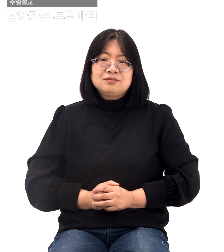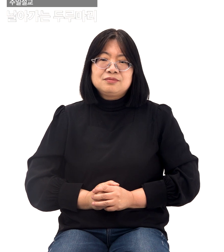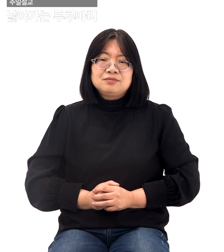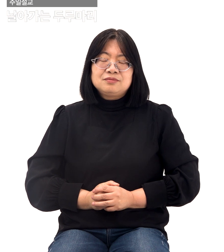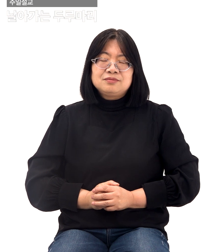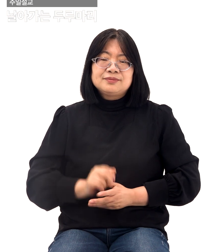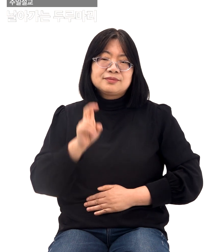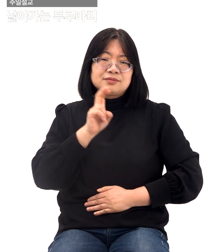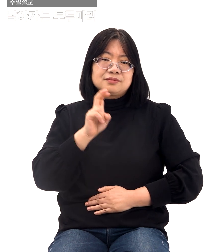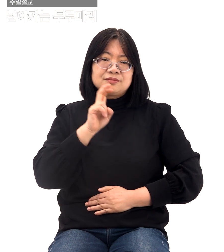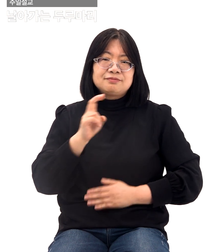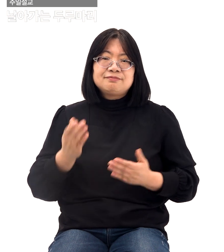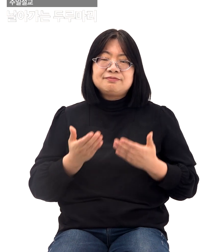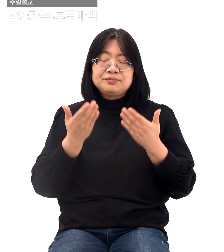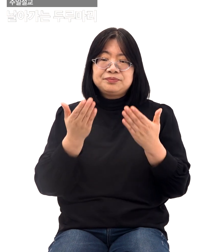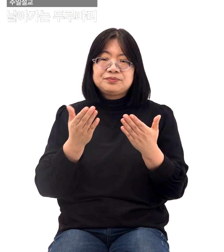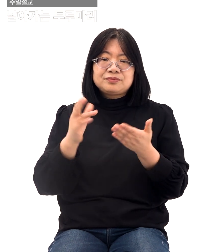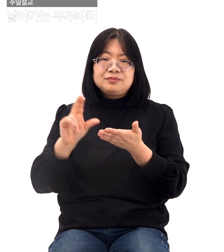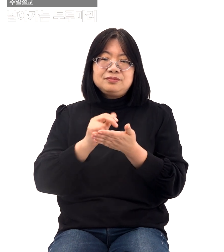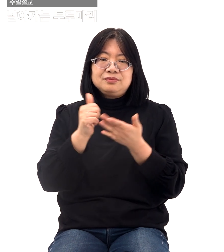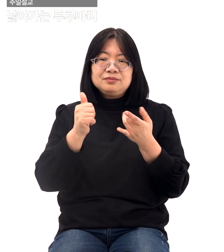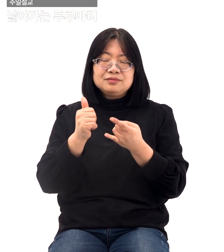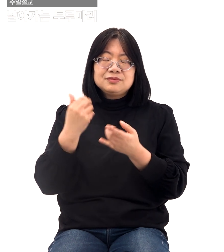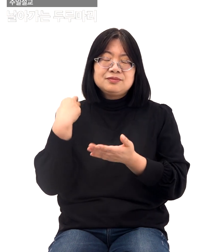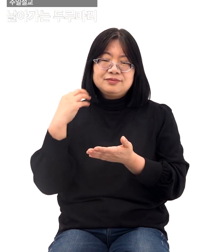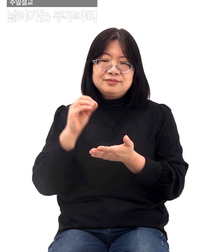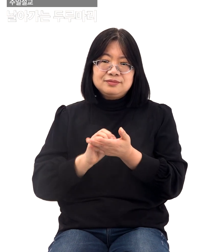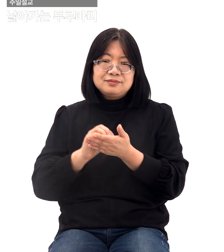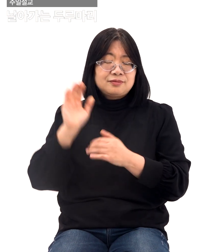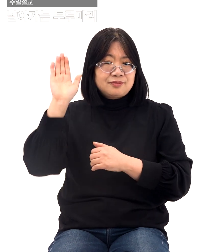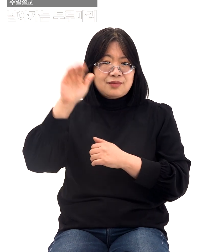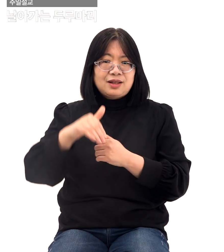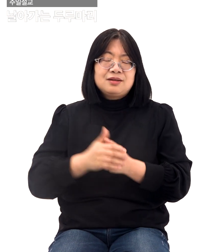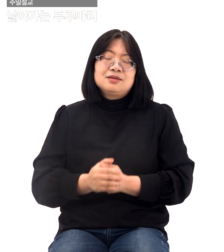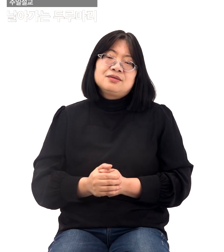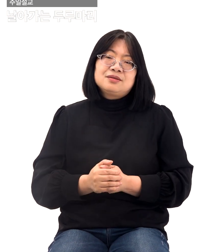우리 찬양을 하나 드리겠는데요. 여호와께 돌아가자.